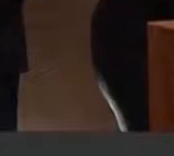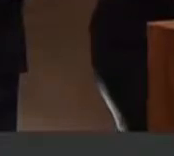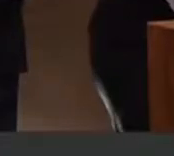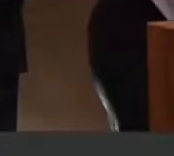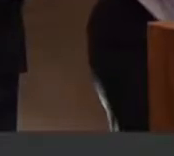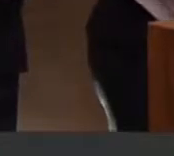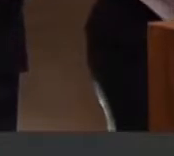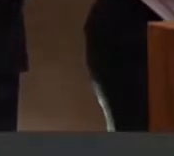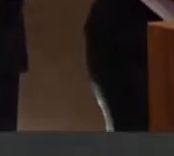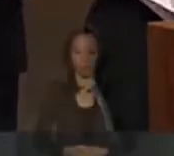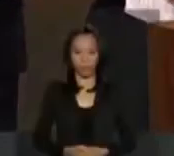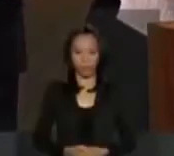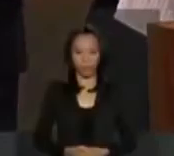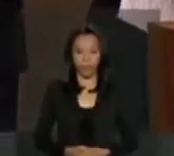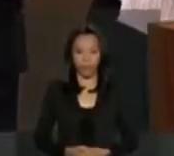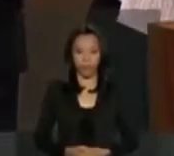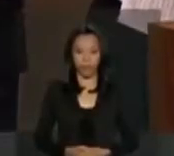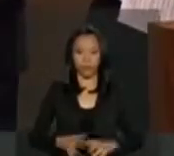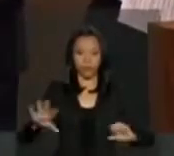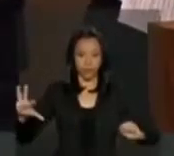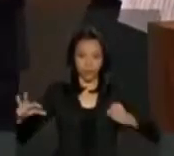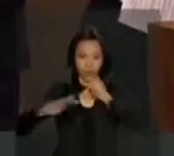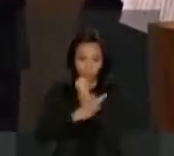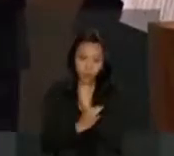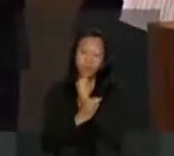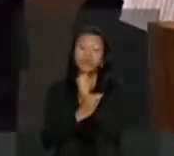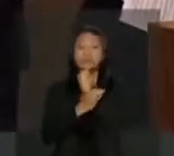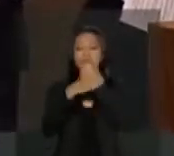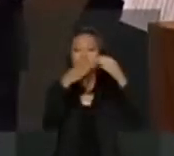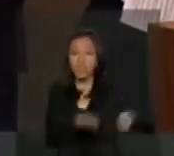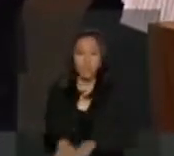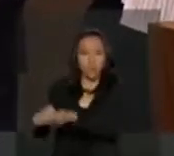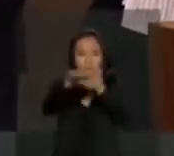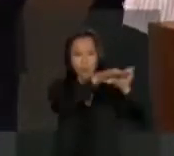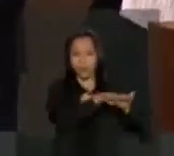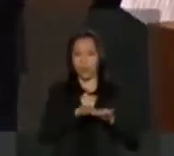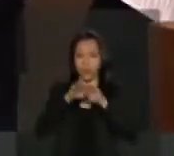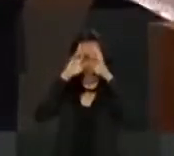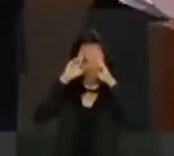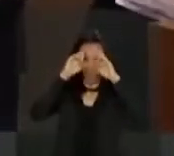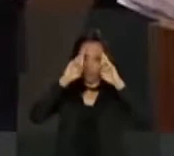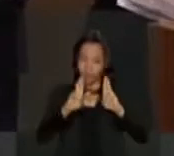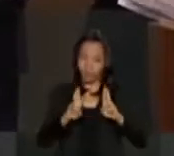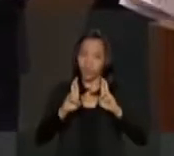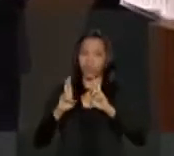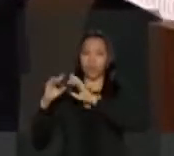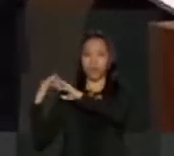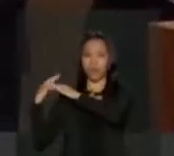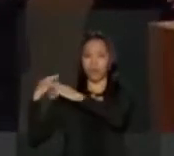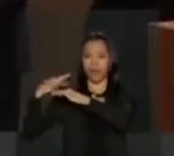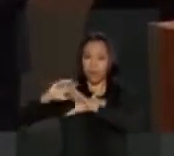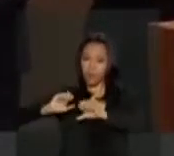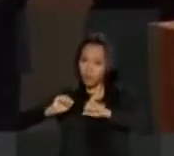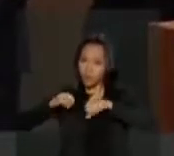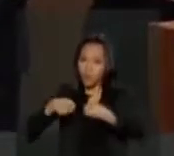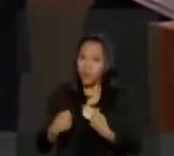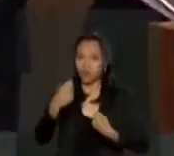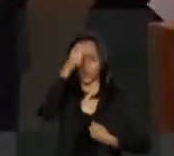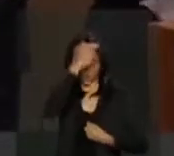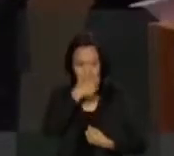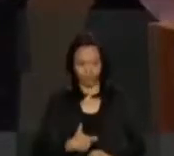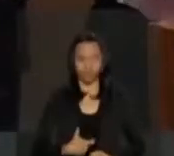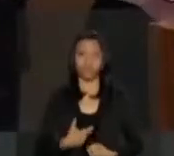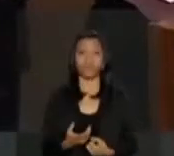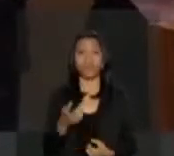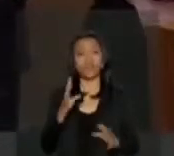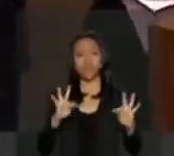pública e combate ao crime, igualdade de oportunidade com respeito ao mérito e ao esforço individual.